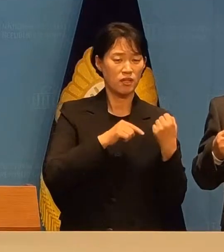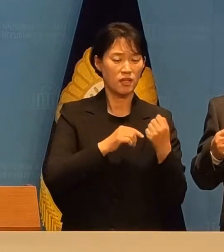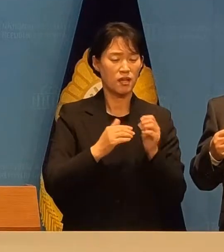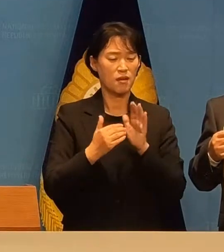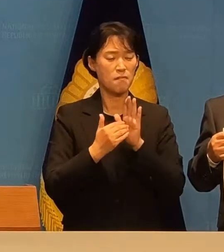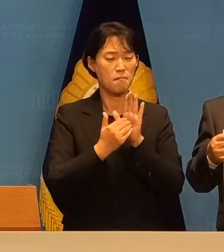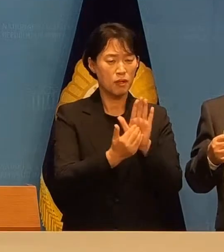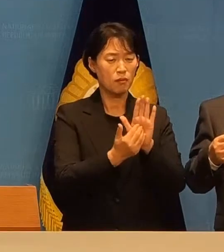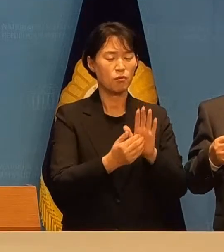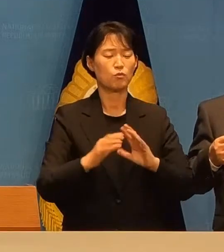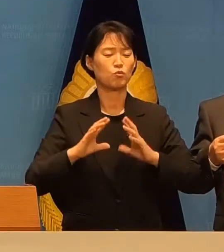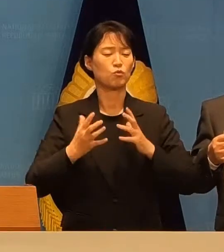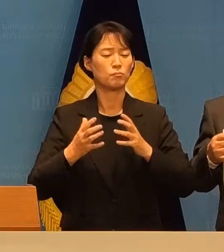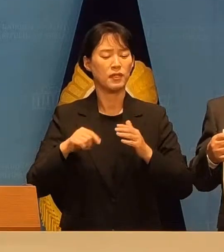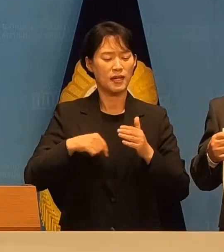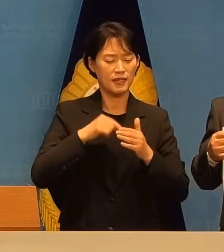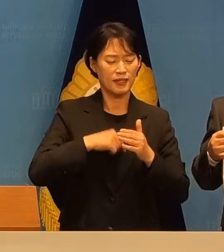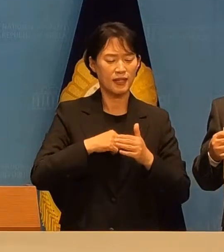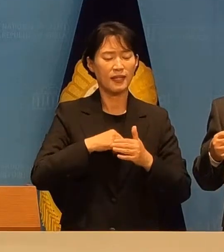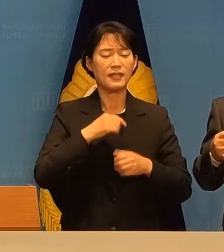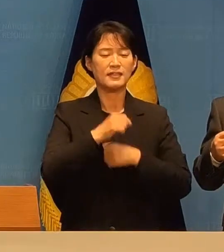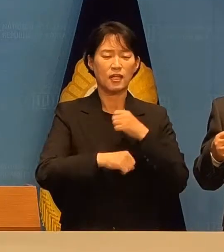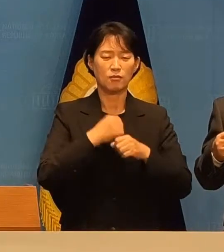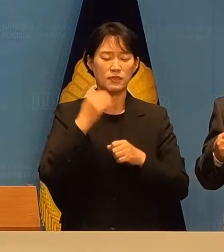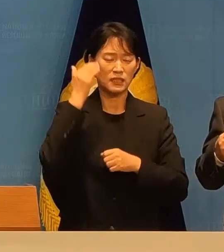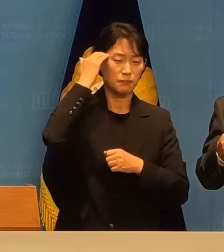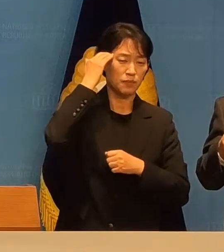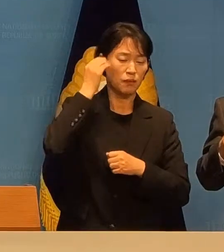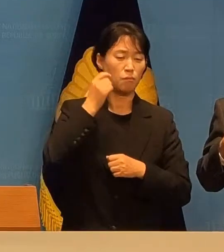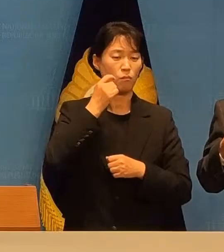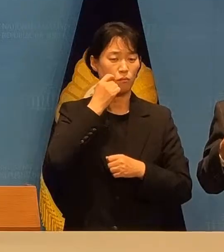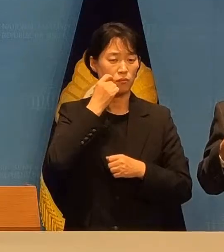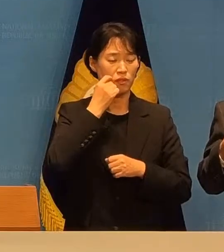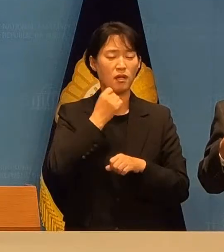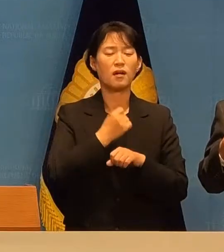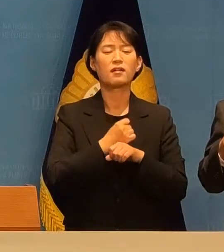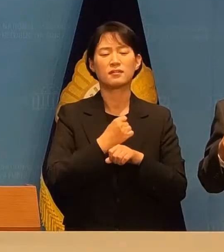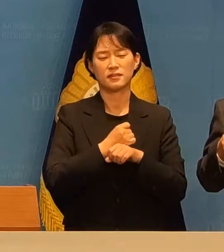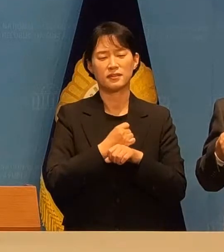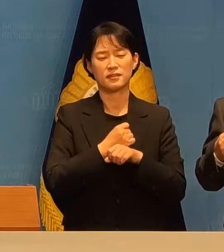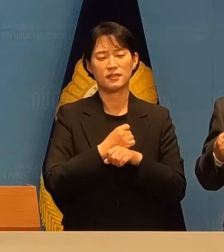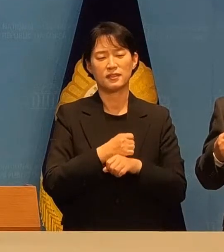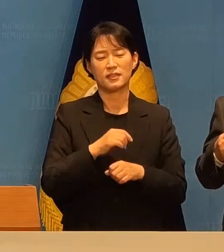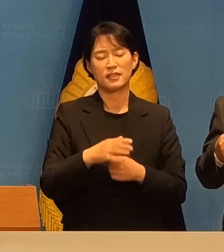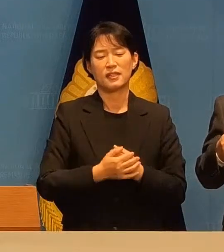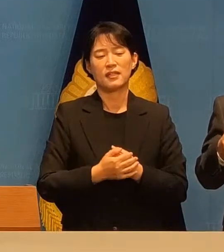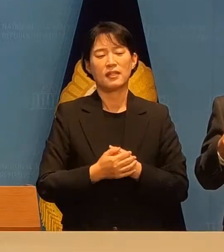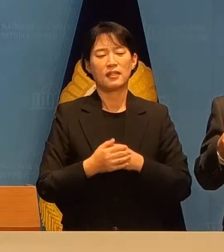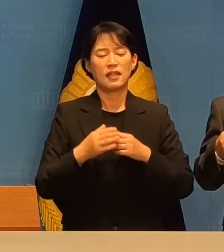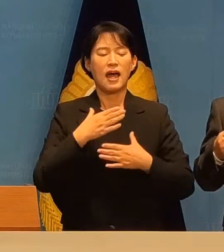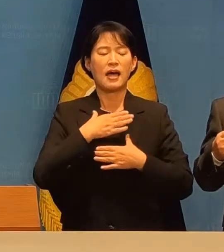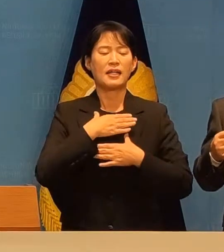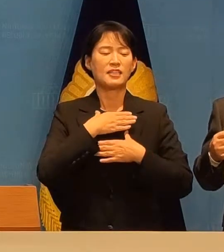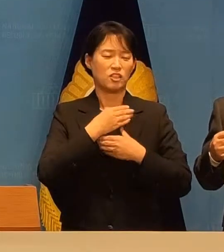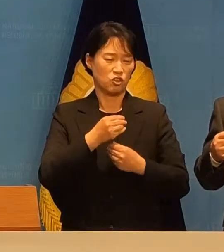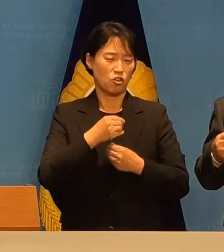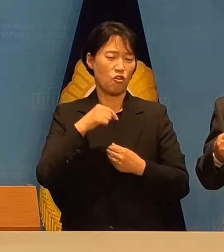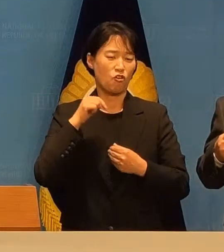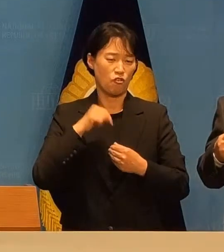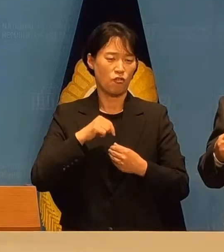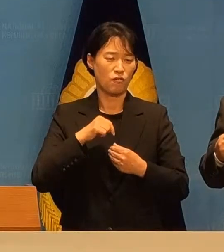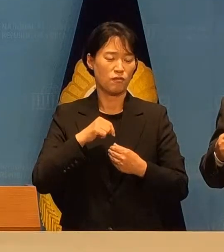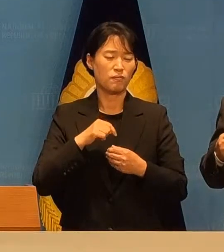막고 국민의 내면적 자유를 침범하지 못하도록 막는 최소한의 헌법적 안정장치인